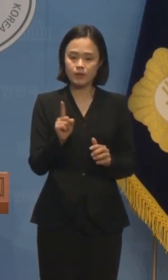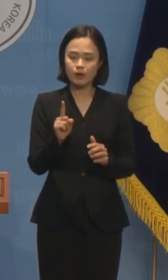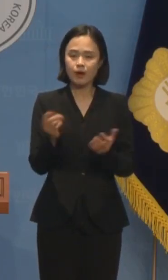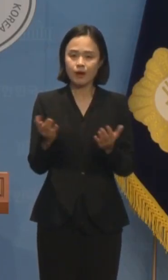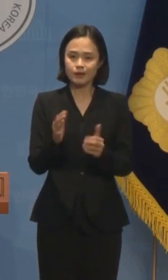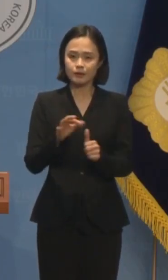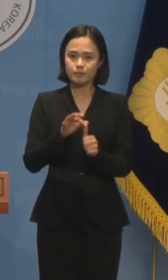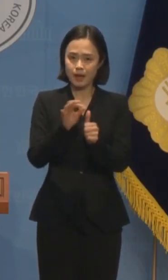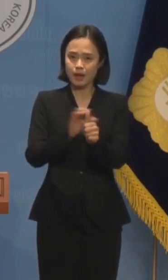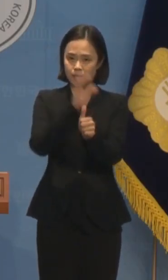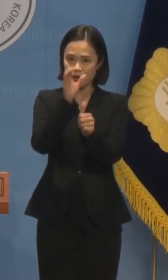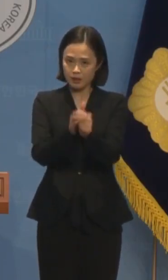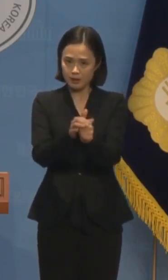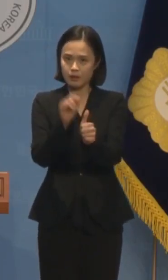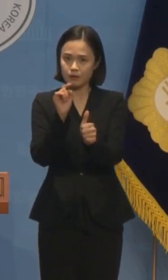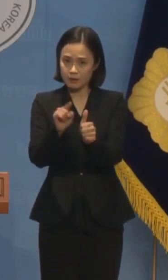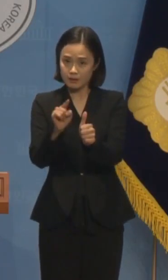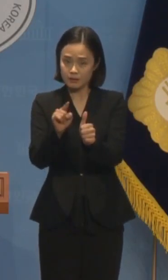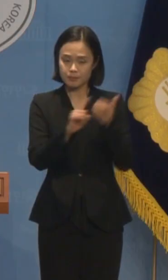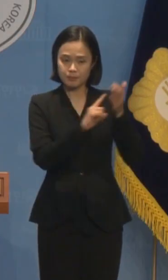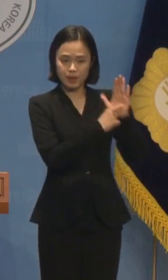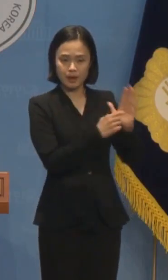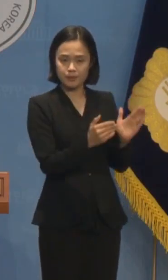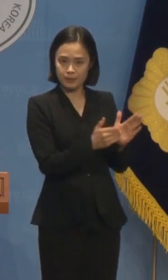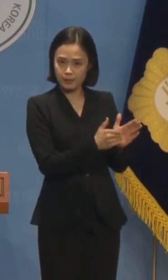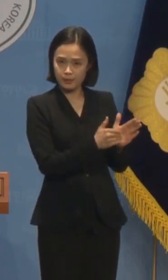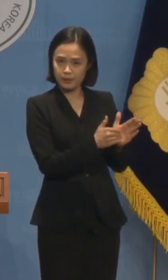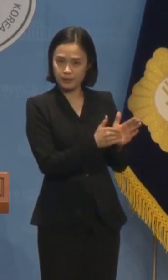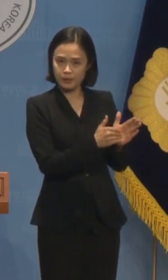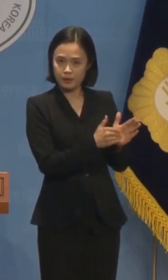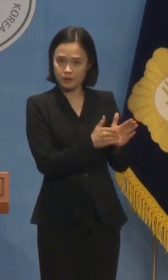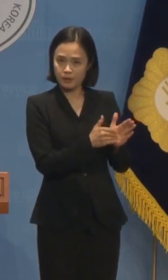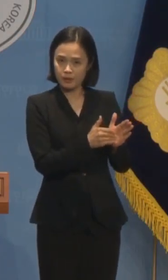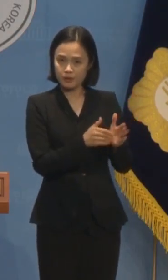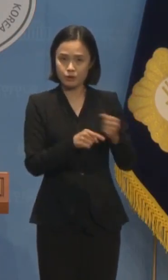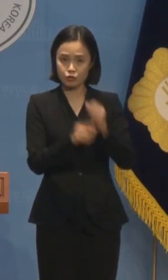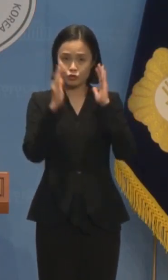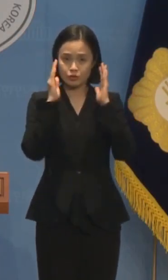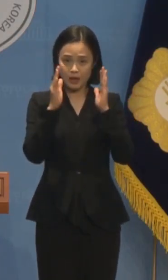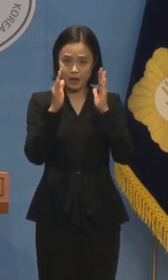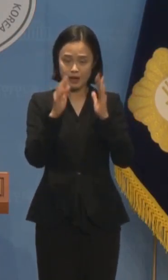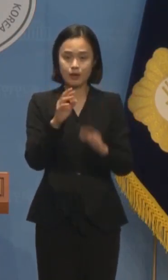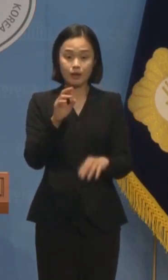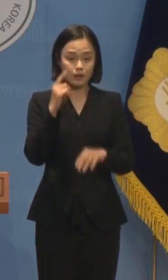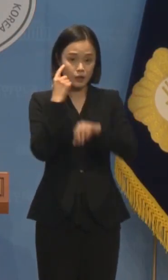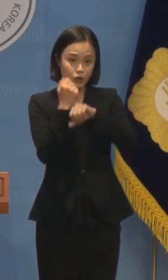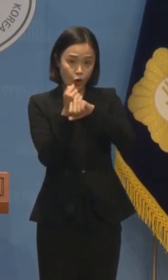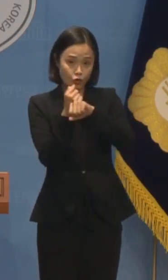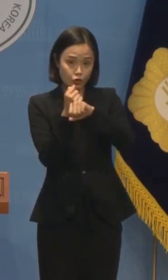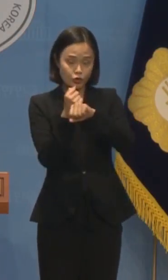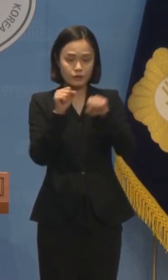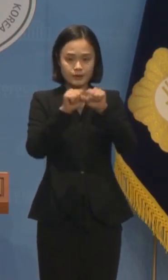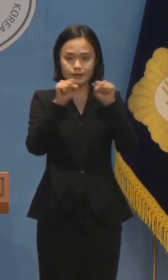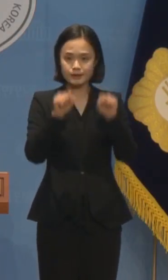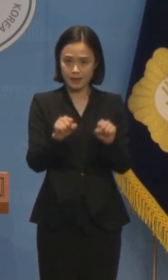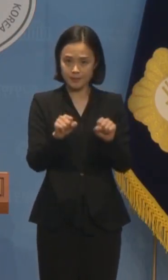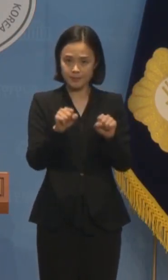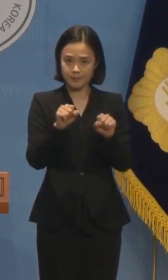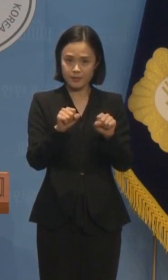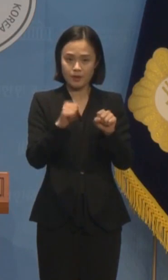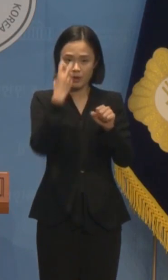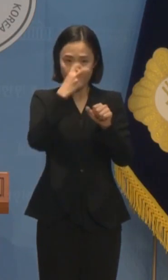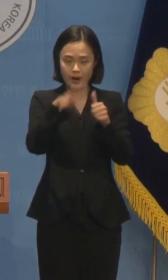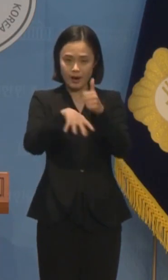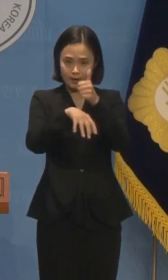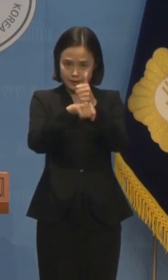수밖에 없는 발표가 나왔습니다. 국가 R&D 시스템의 심장인 23개의 출연연을 관리,